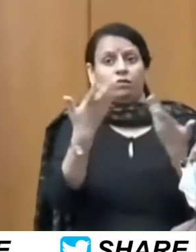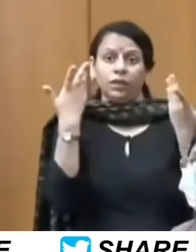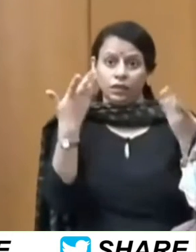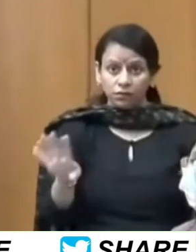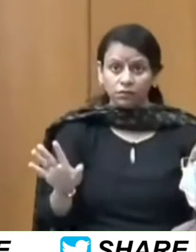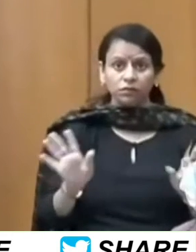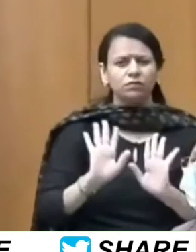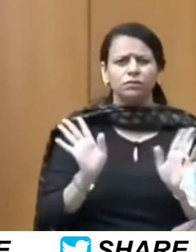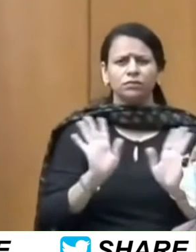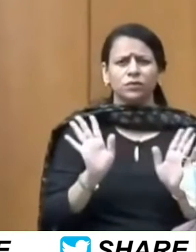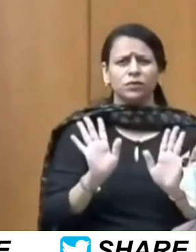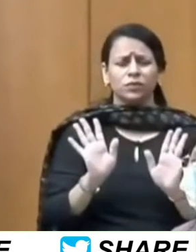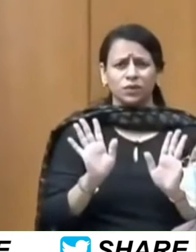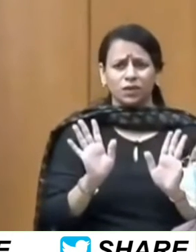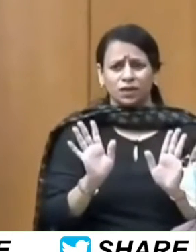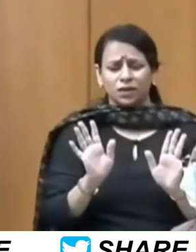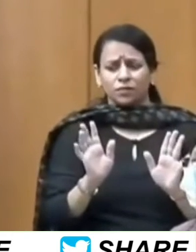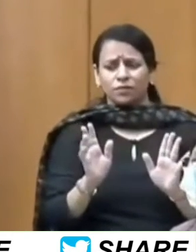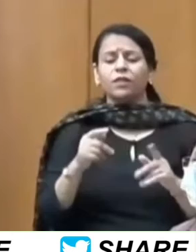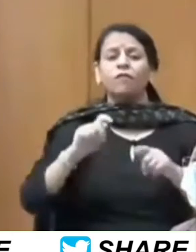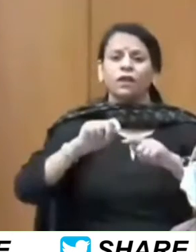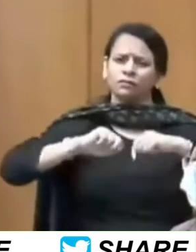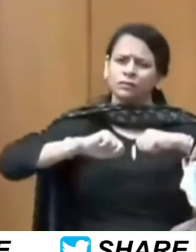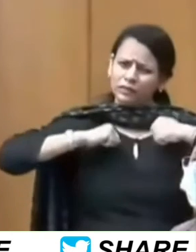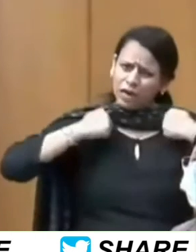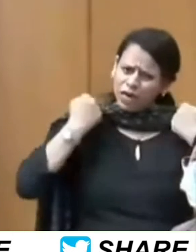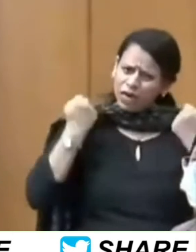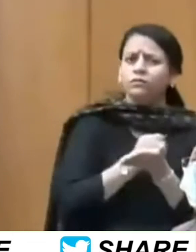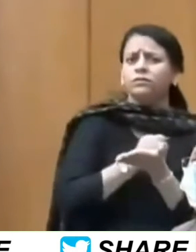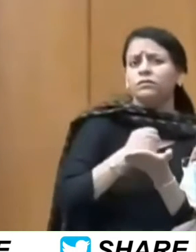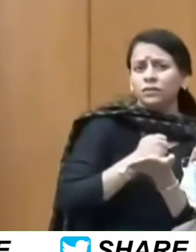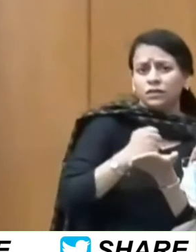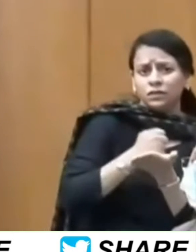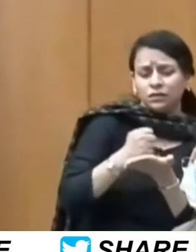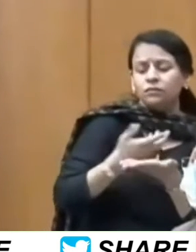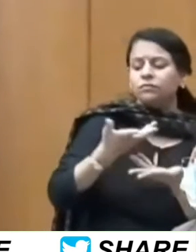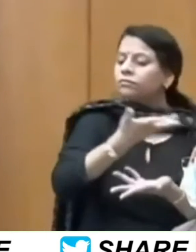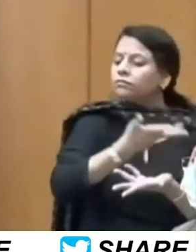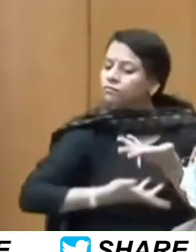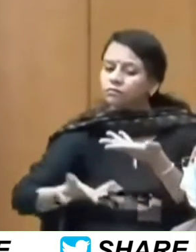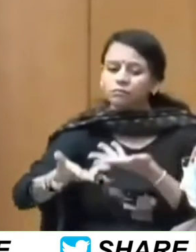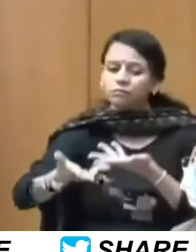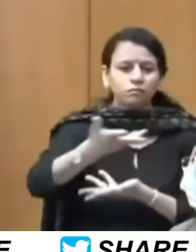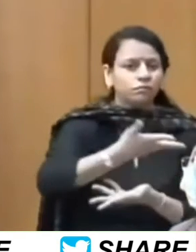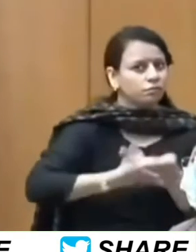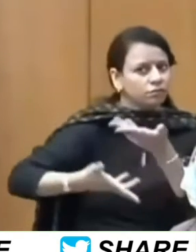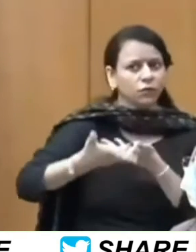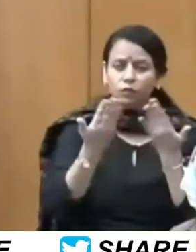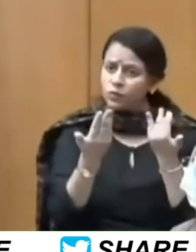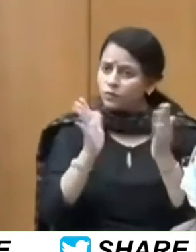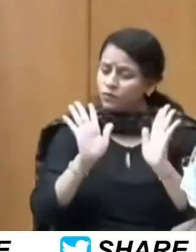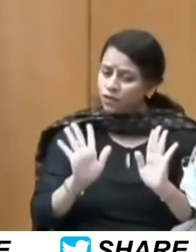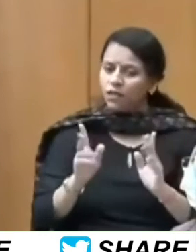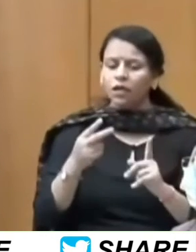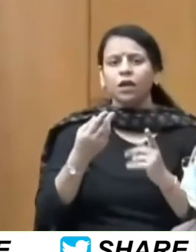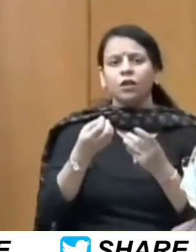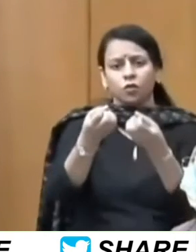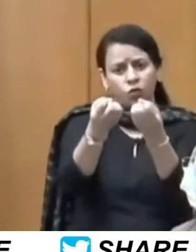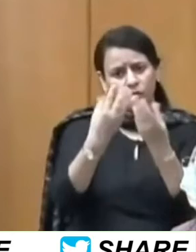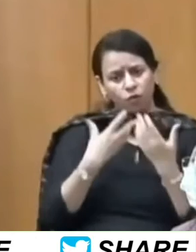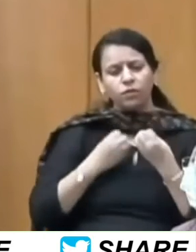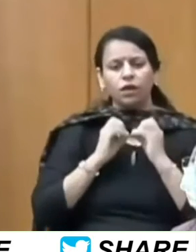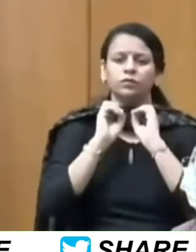यह हमारा, हमारी प्रयास है। आप उसको परामर्श और समीक्षा कर भी सकते हैं, परामर्श दे भी सकते